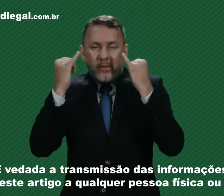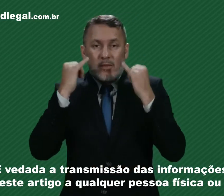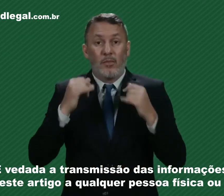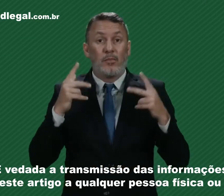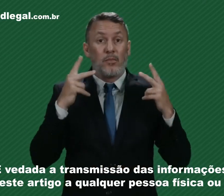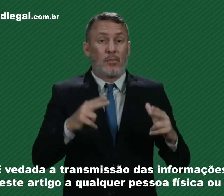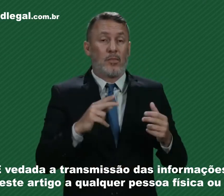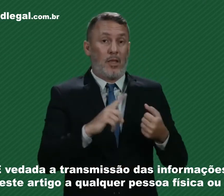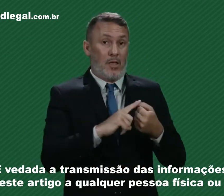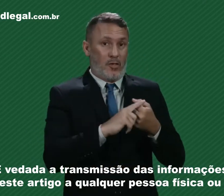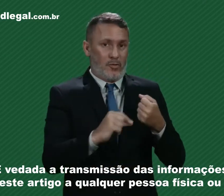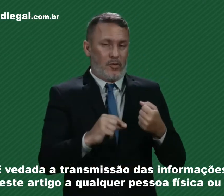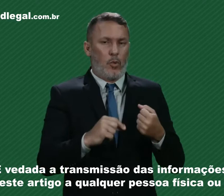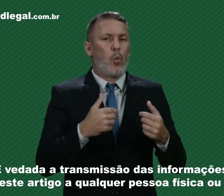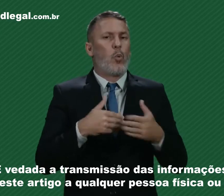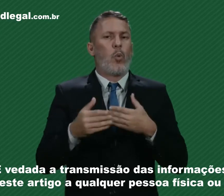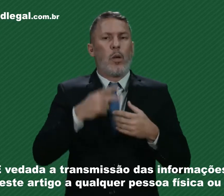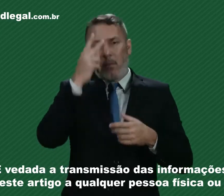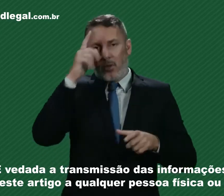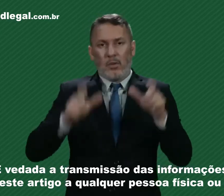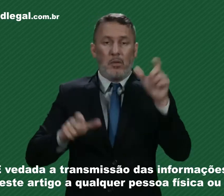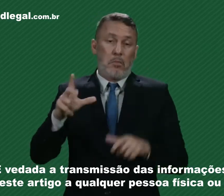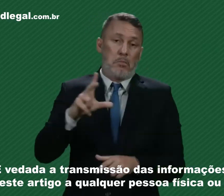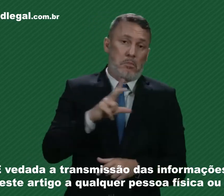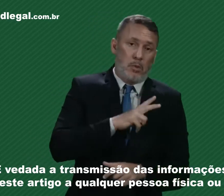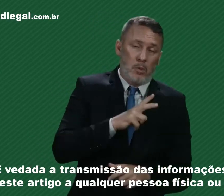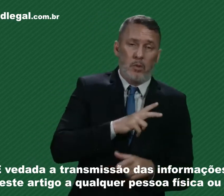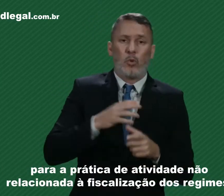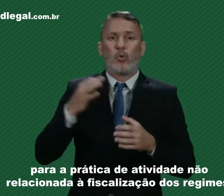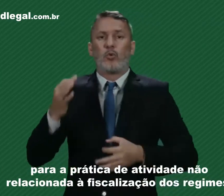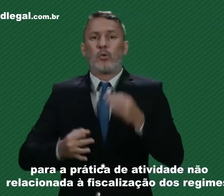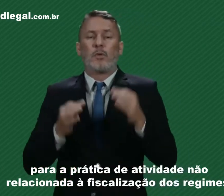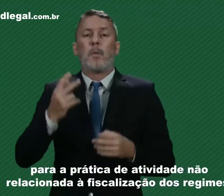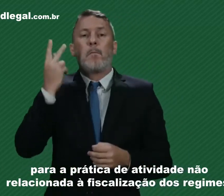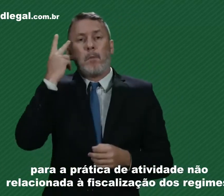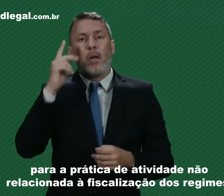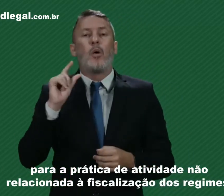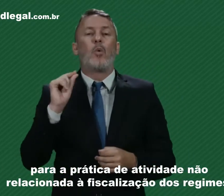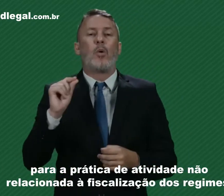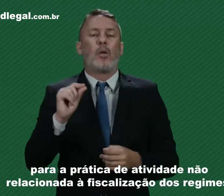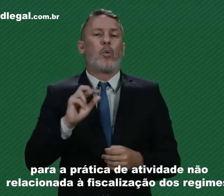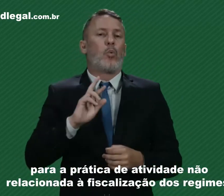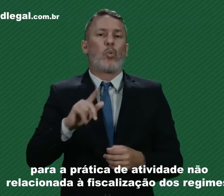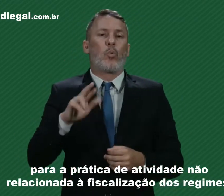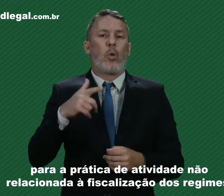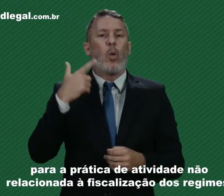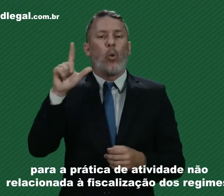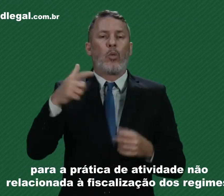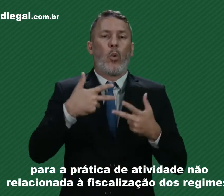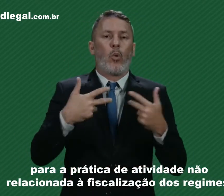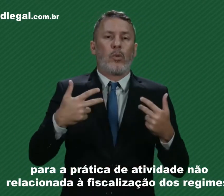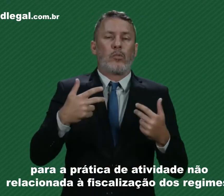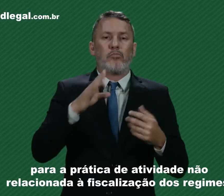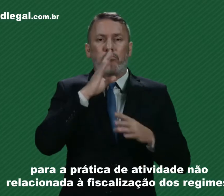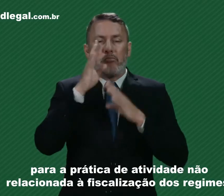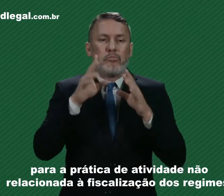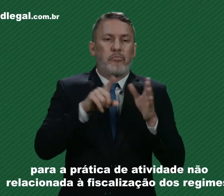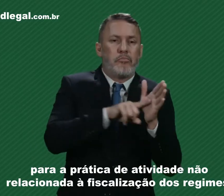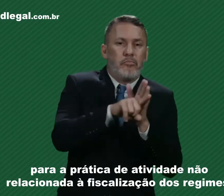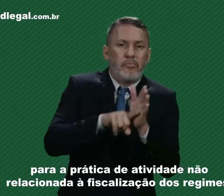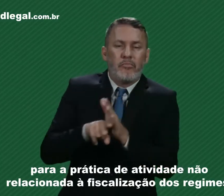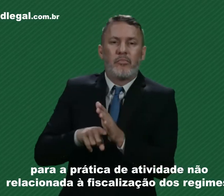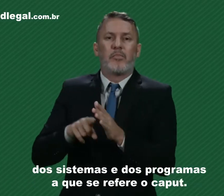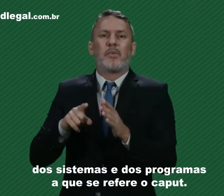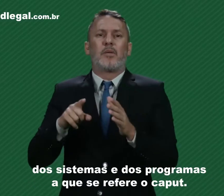trata este artigo a qualquer pessoa física ou jurídica para a prática de atividade não relacionada à fiscalização